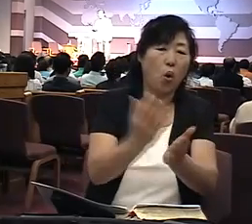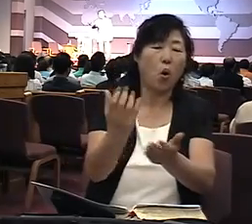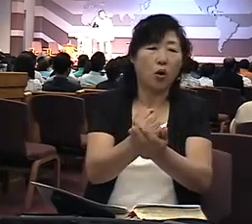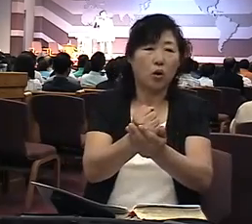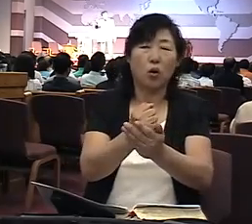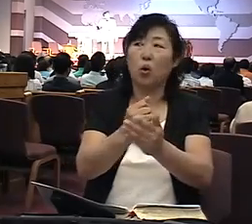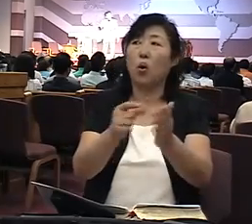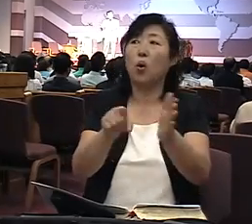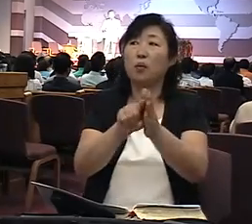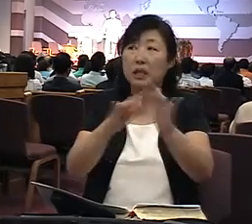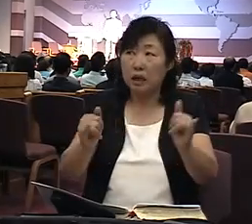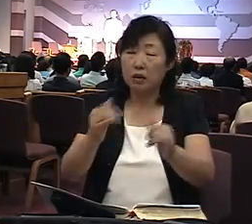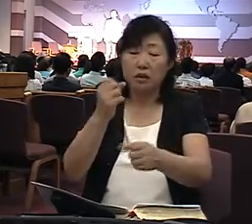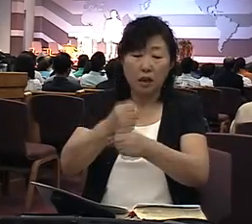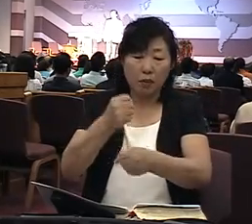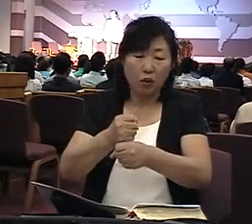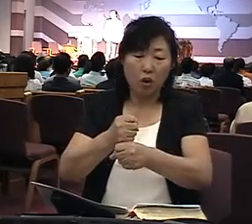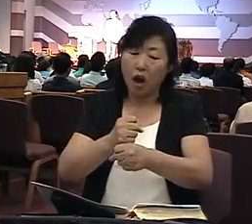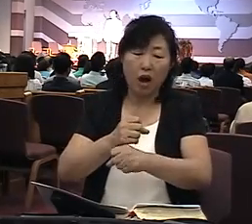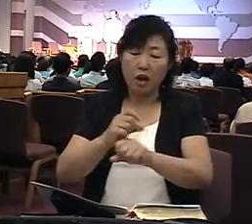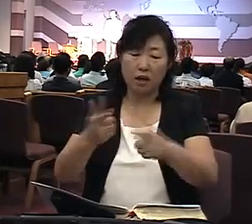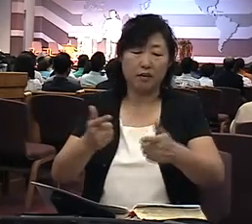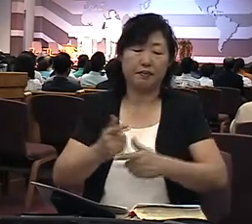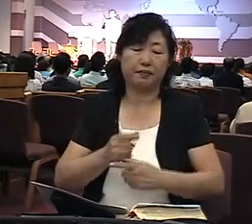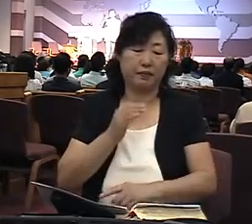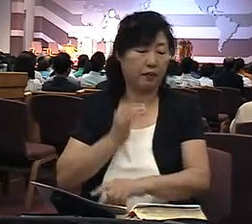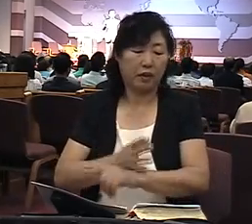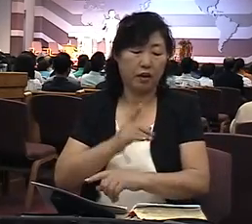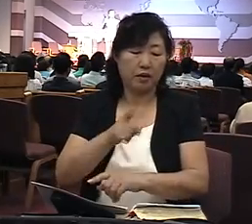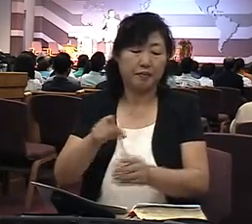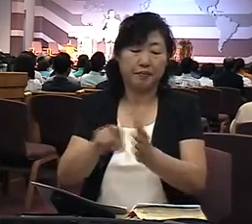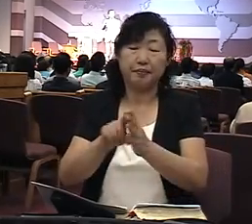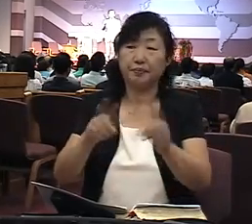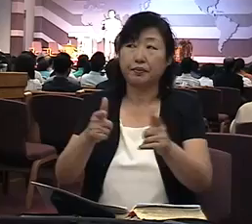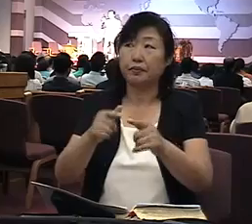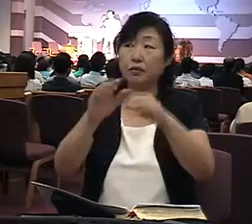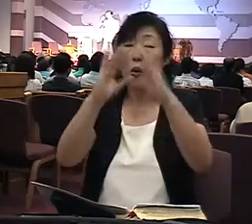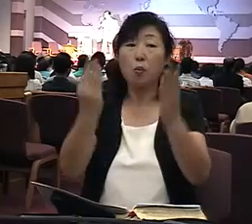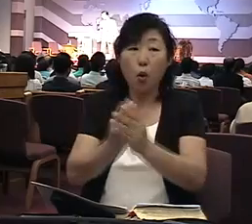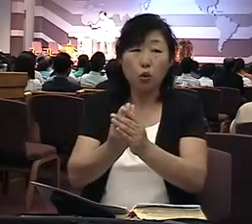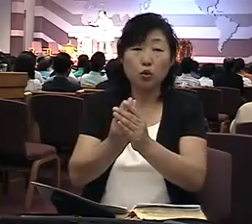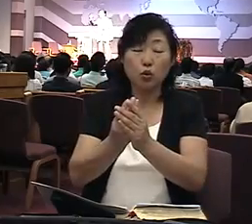단순히 신자들을 삼으라고요? 아닙니다. 너희는 가서 모든 족속으로 제자를 삼으라고요.